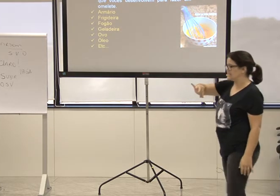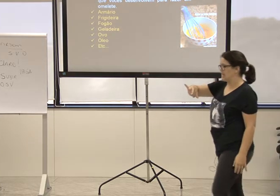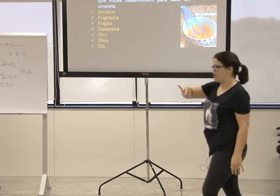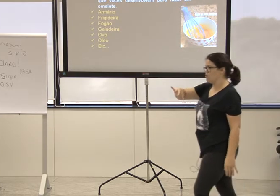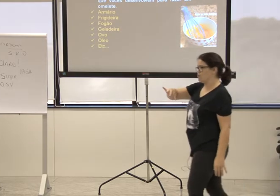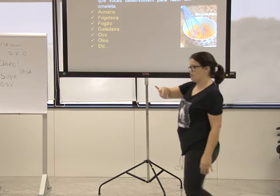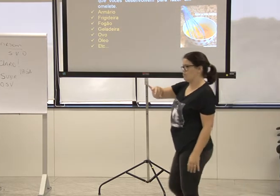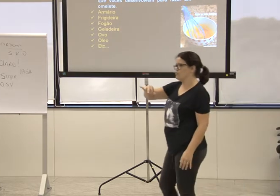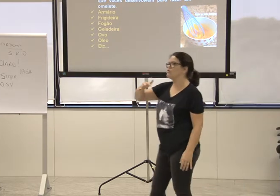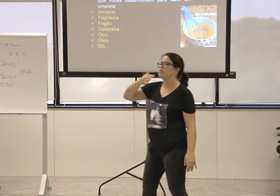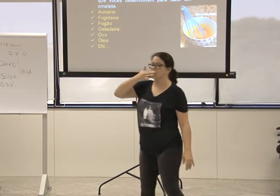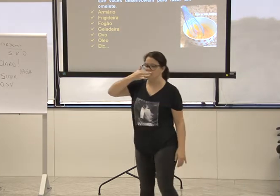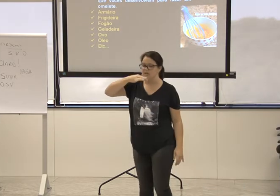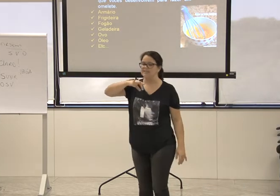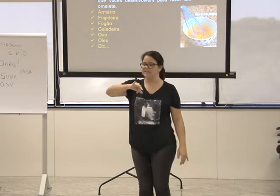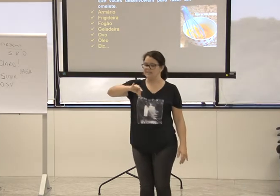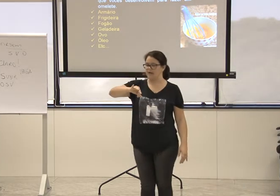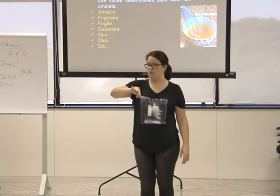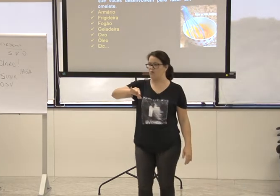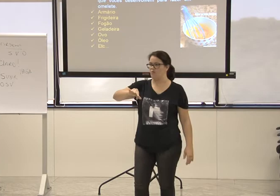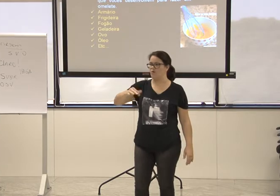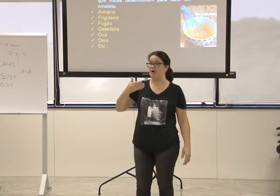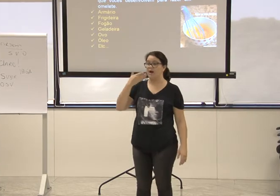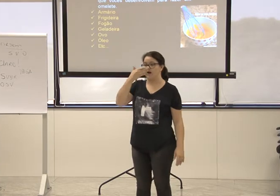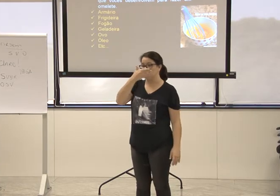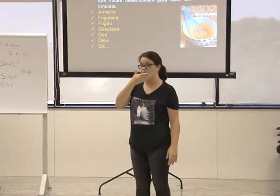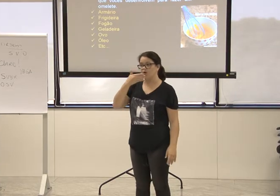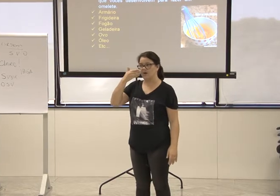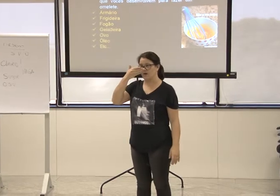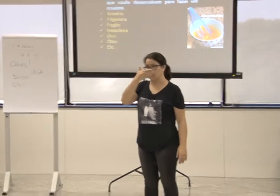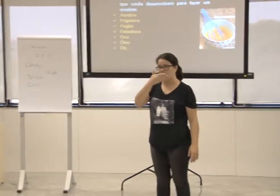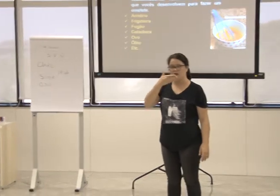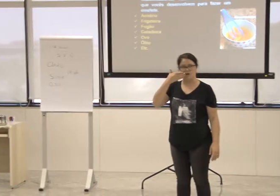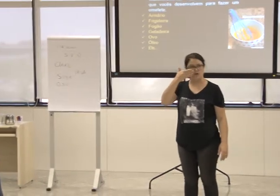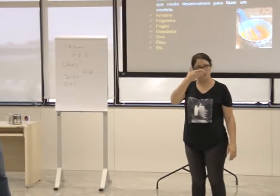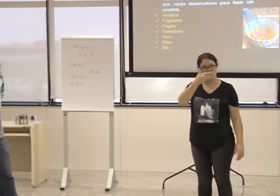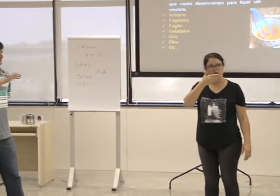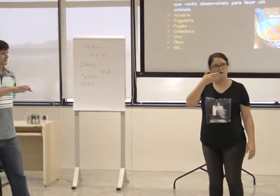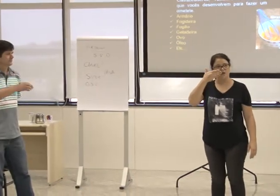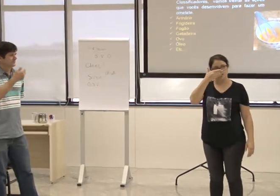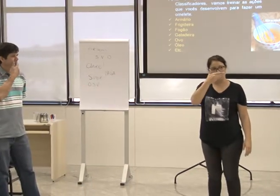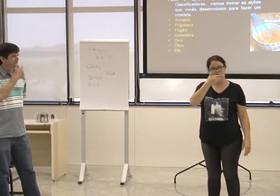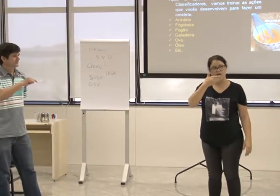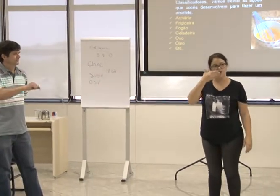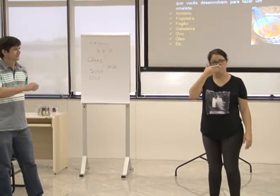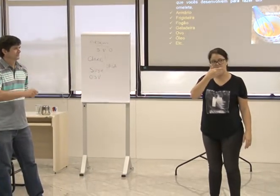Sal. Sal. Fazer Açúcar. Tem que falar.